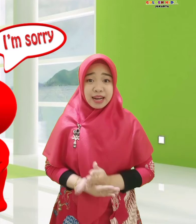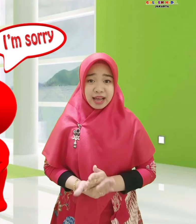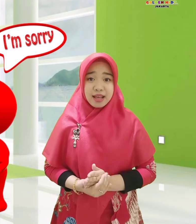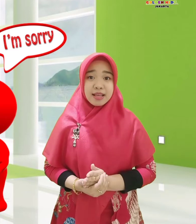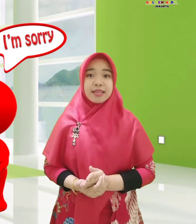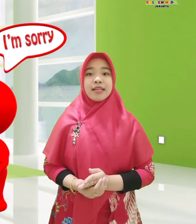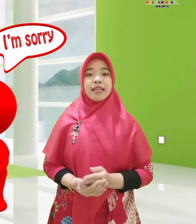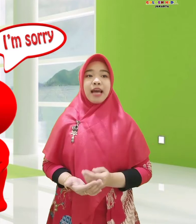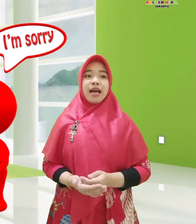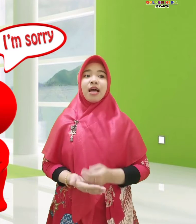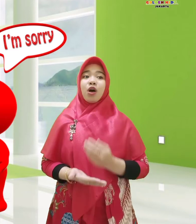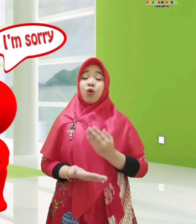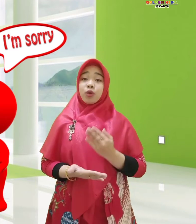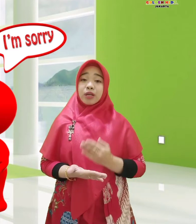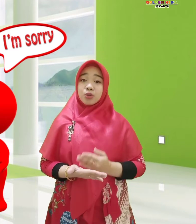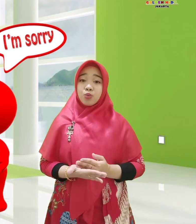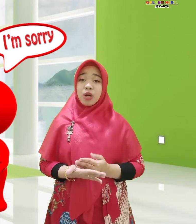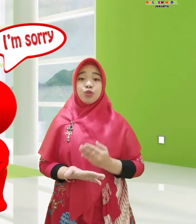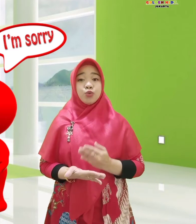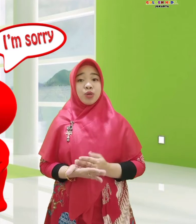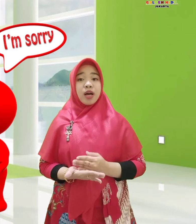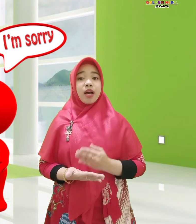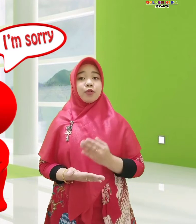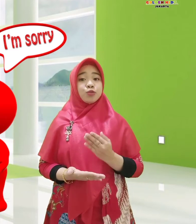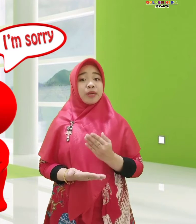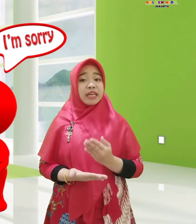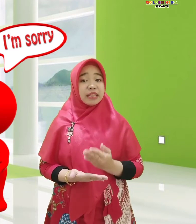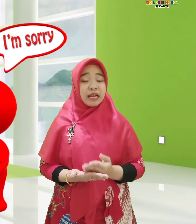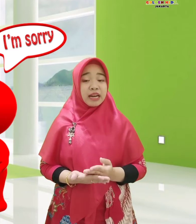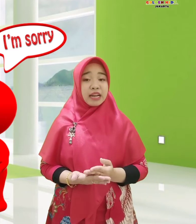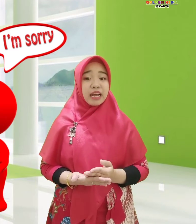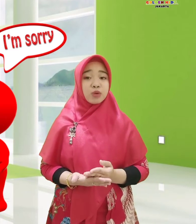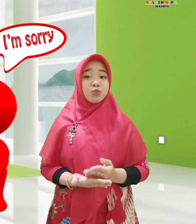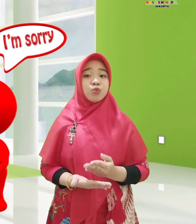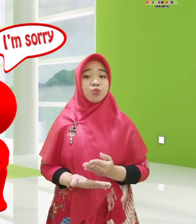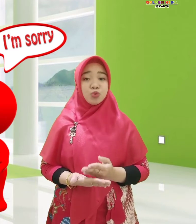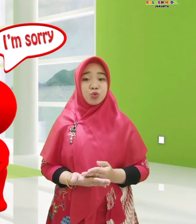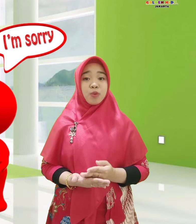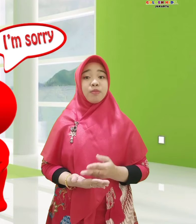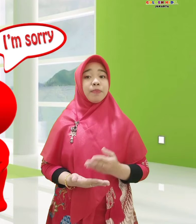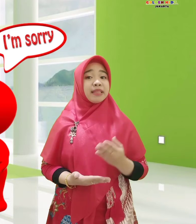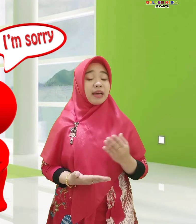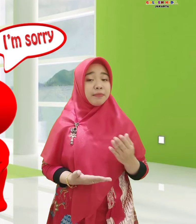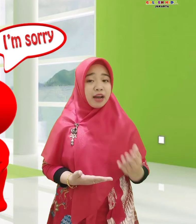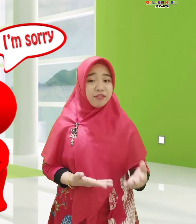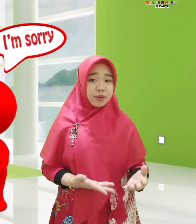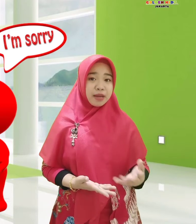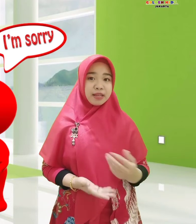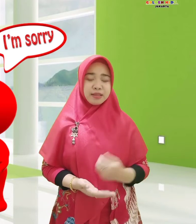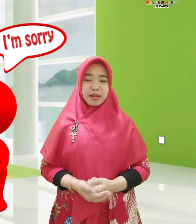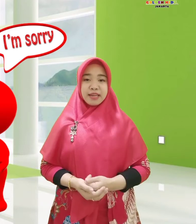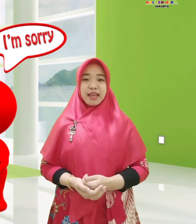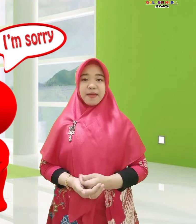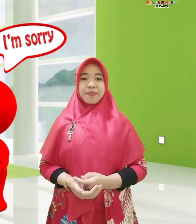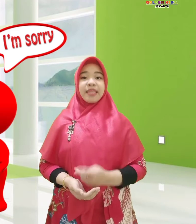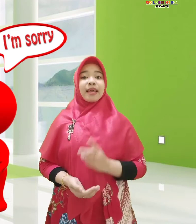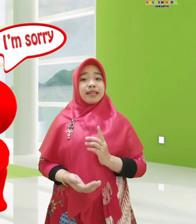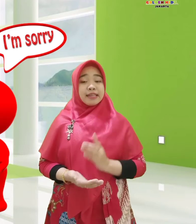masalah, nah, orang tua juga harus mengingatkan anak untuk meminta maaf kepada temannya.